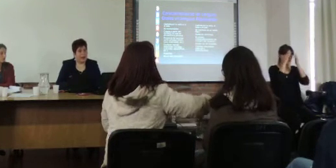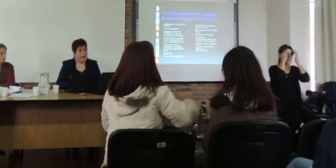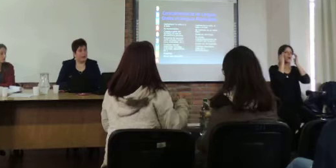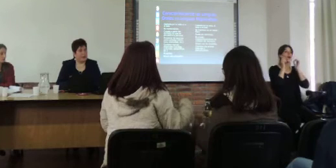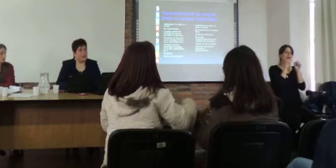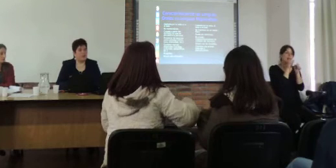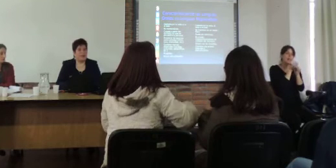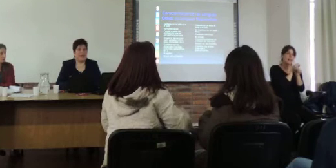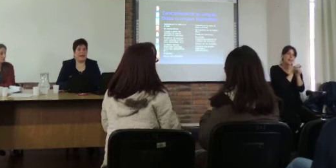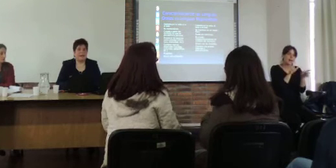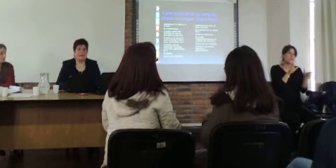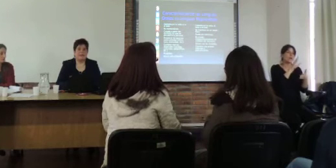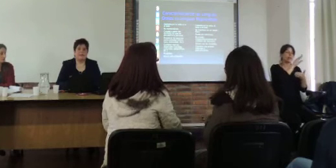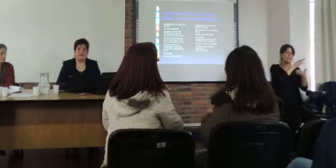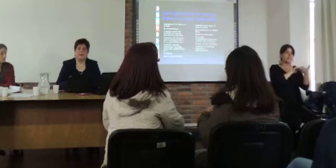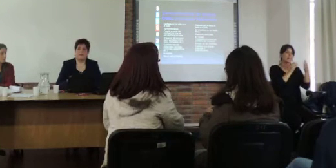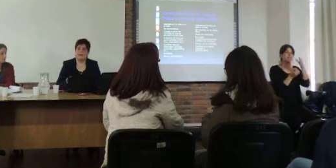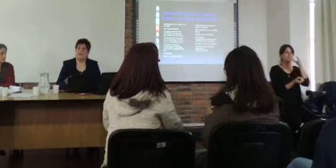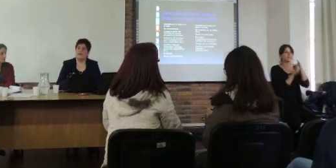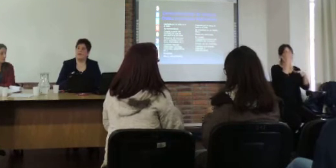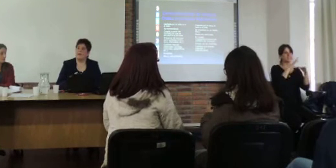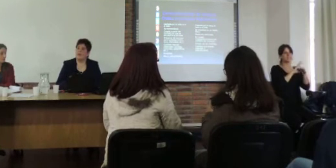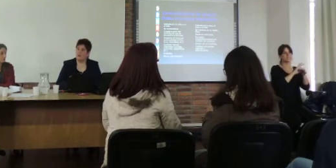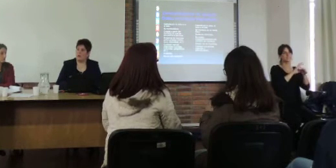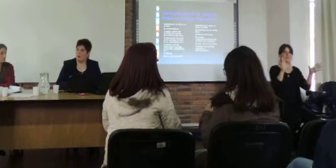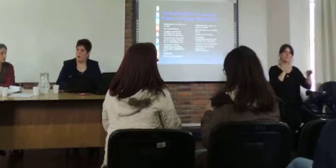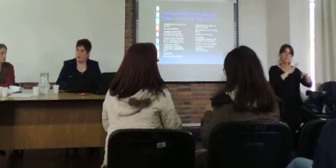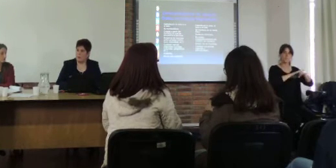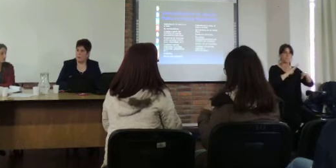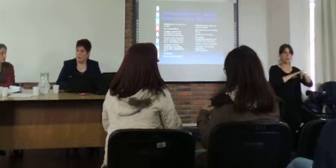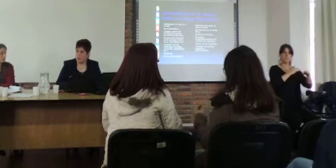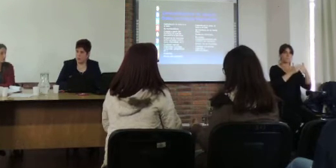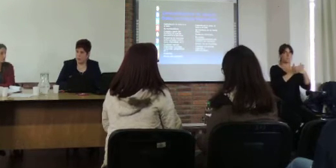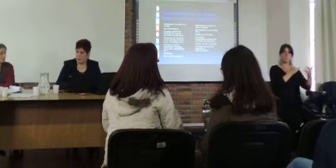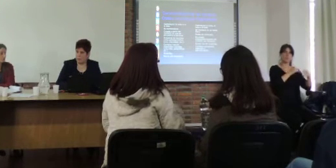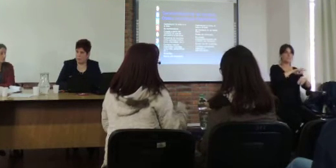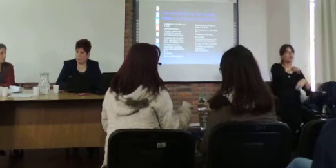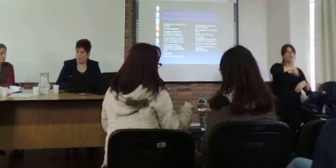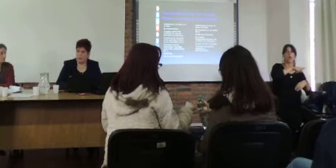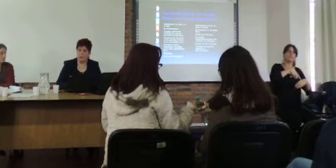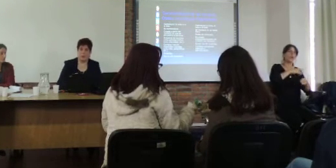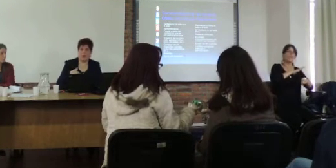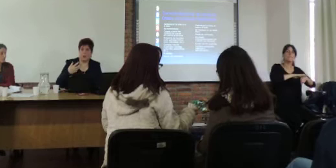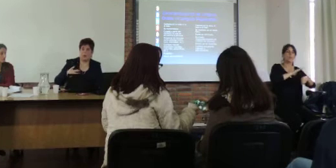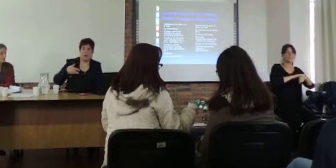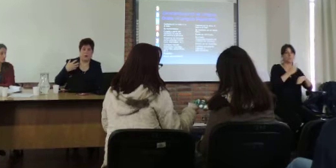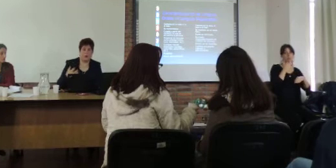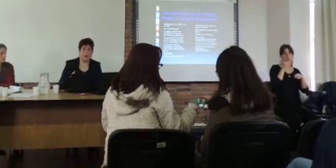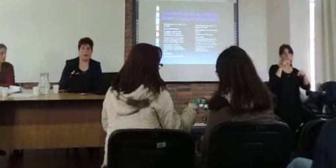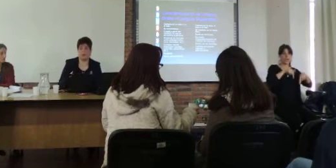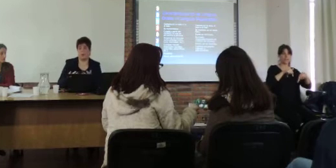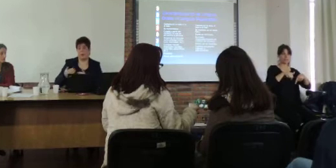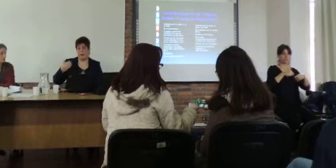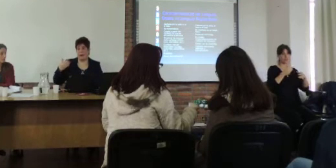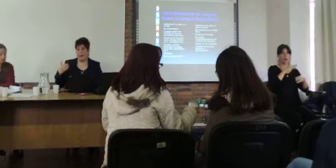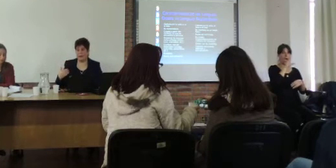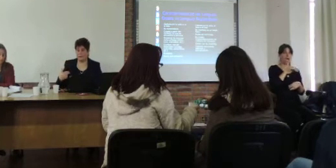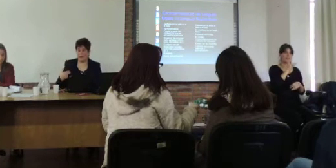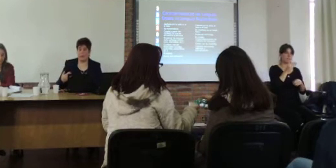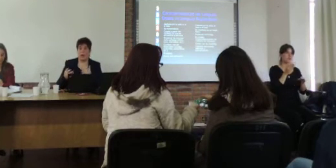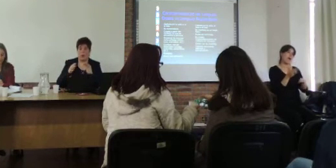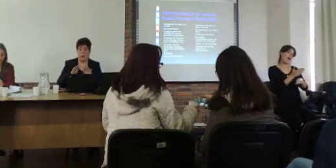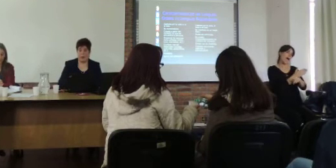Las lenguas registrables son creadas independientemente del momento en que uno las está produciendo. ¿Sí? Yo, por ejemplo, esto que les estoy hablando, lo